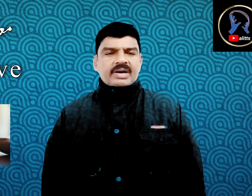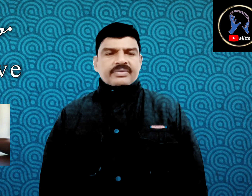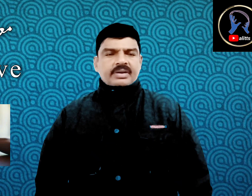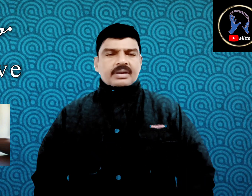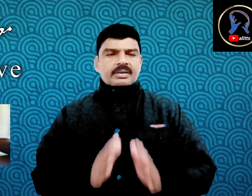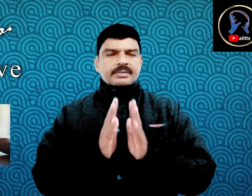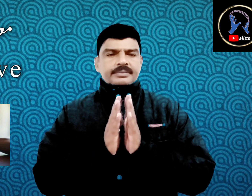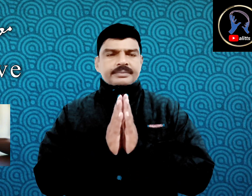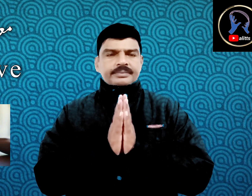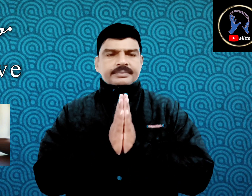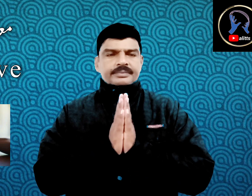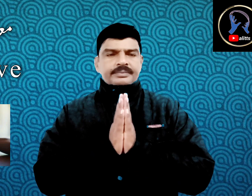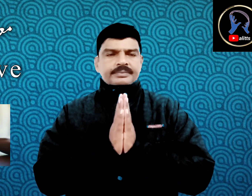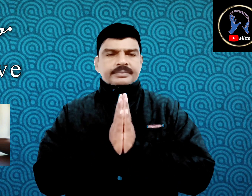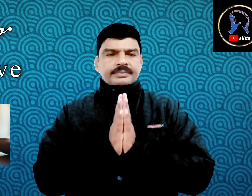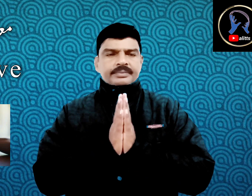मुआफ करना